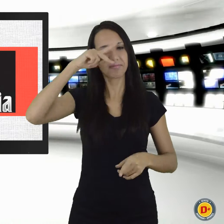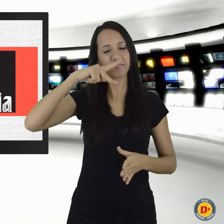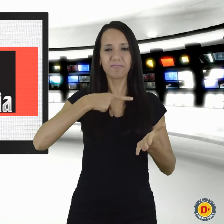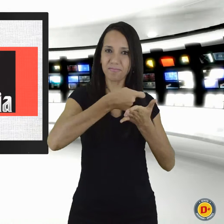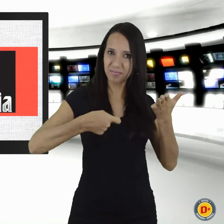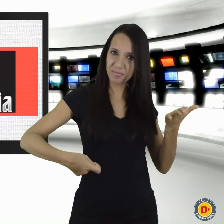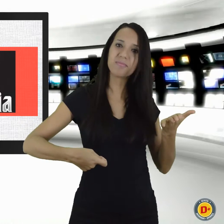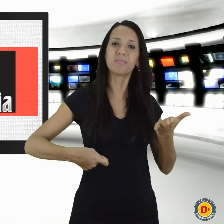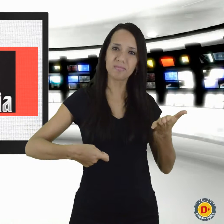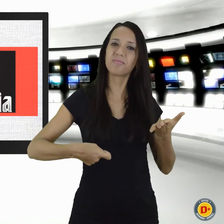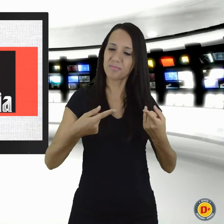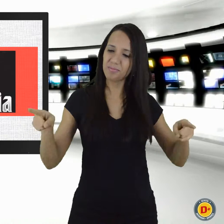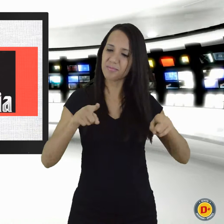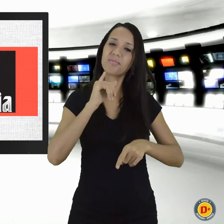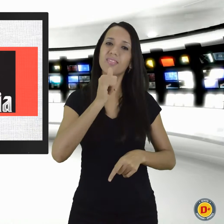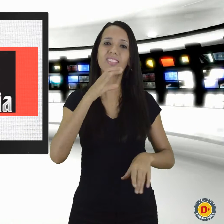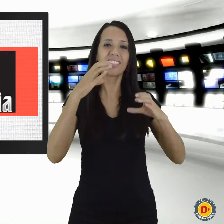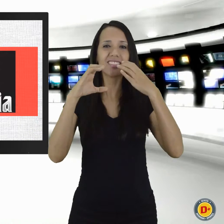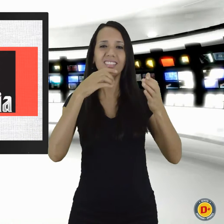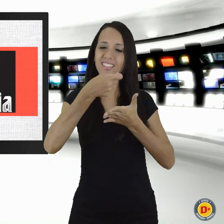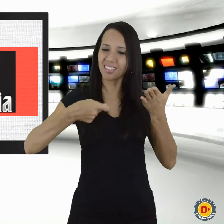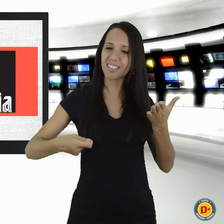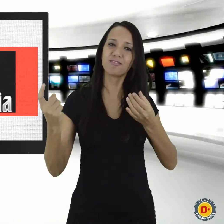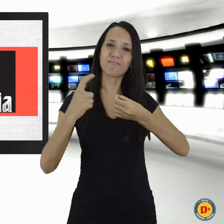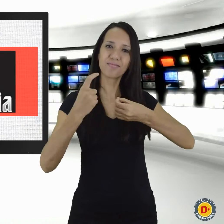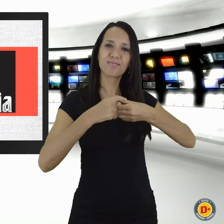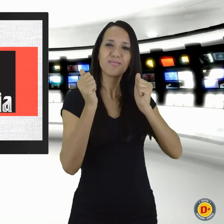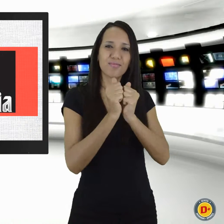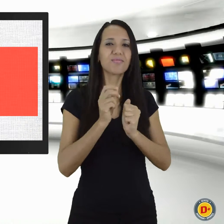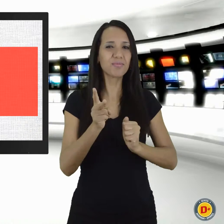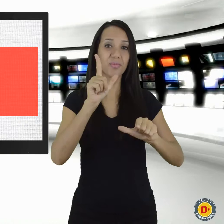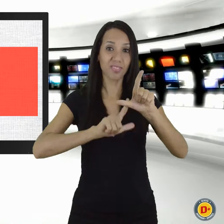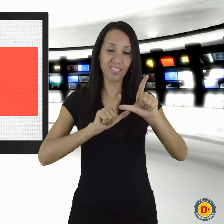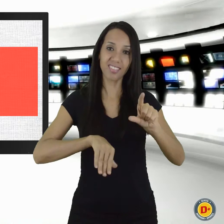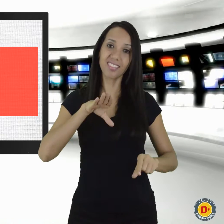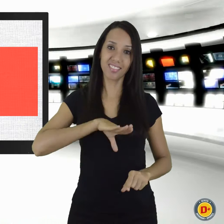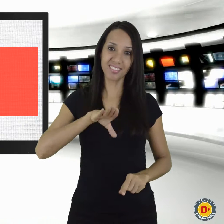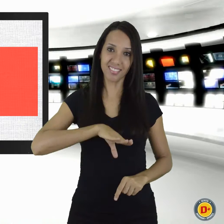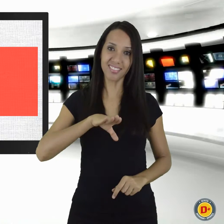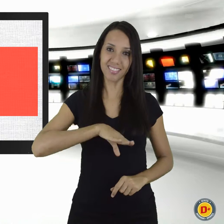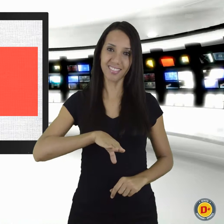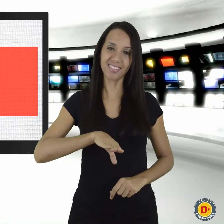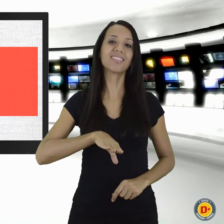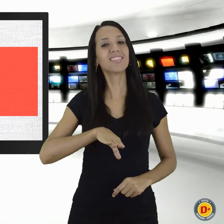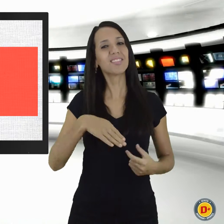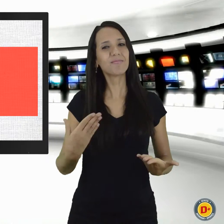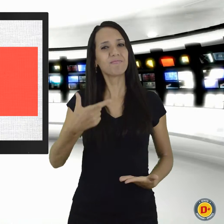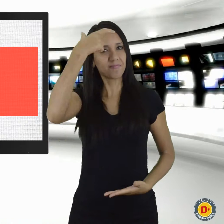em parceria com outros integrantes, sempre com letras em português. O artista faz questão de deixar